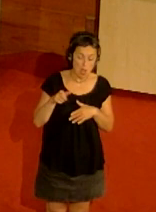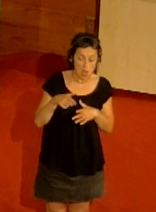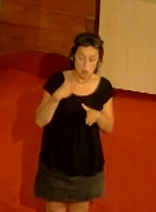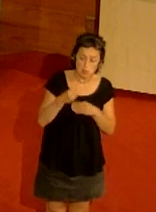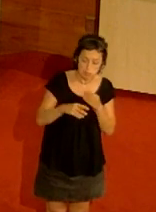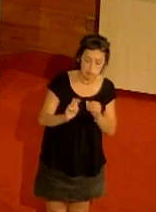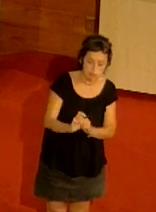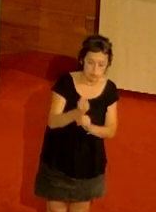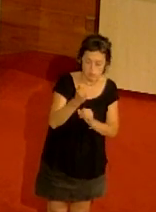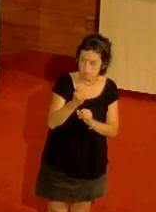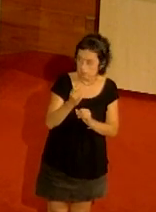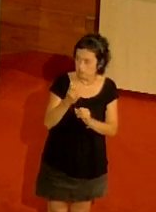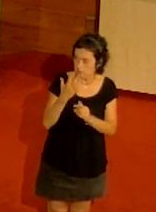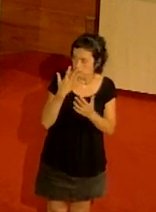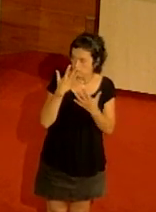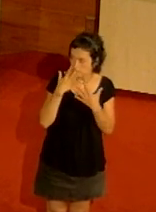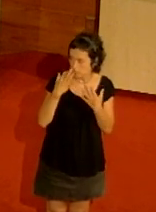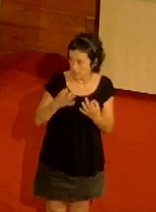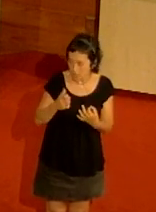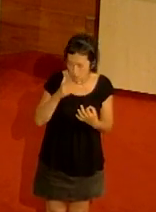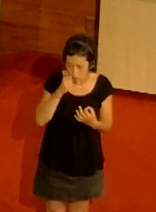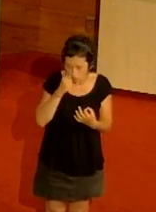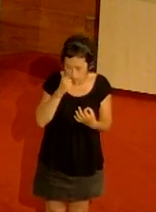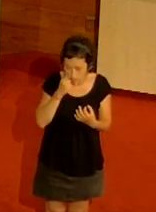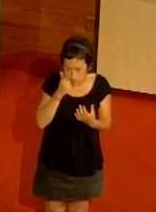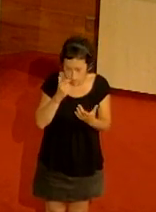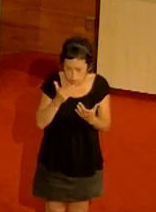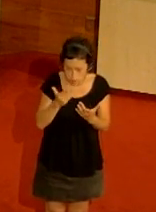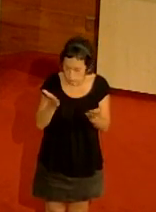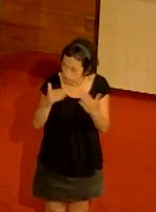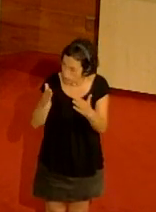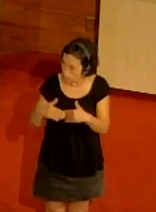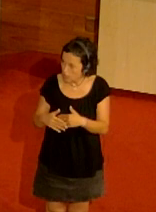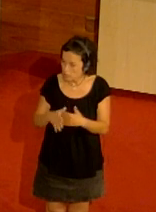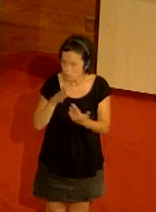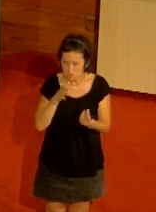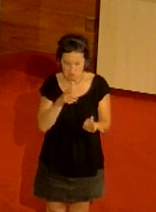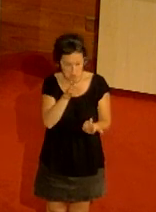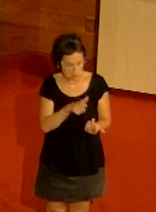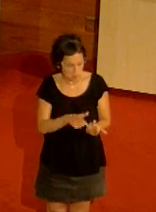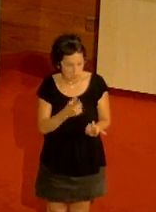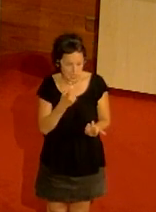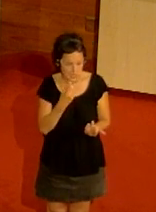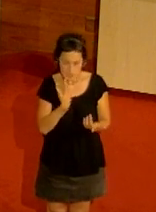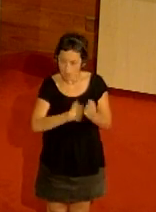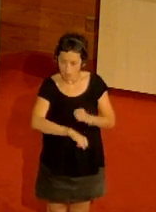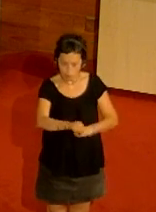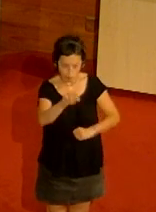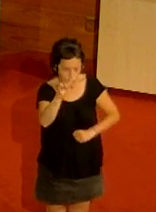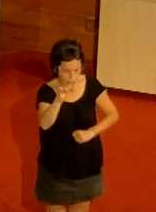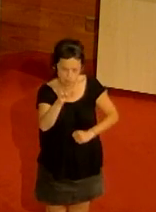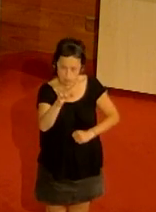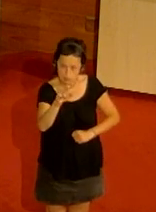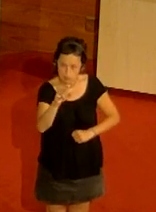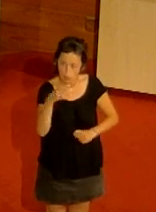pero en realidad es deshumanizadora. Porque, ¿qué pasa? Esta persona tiene que ser un héroe o una heroína para ser